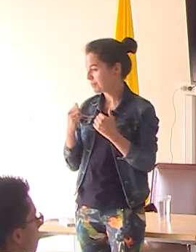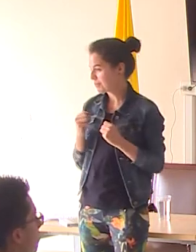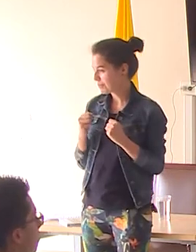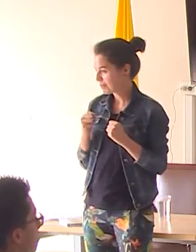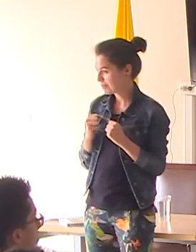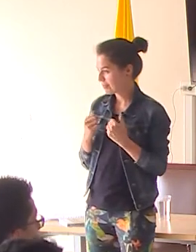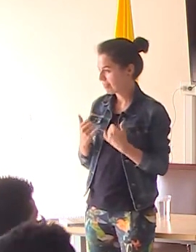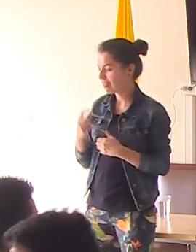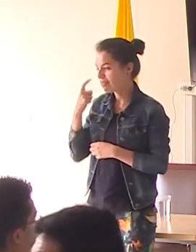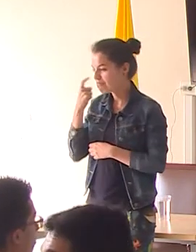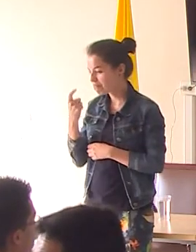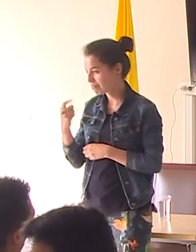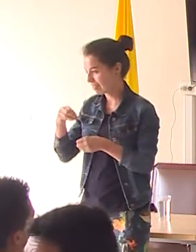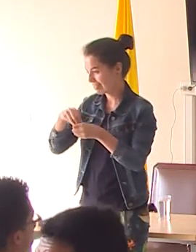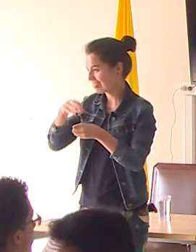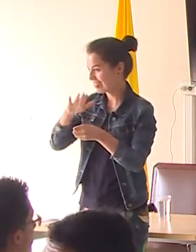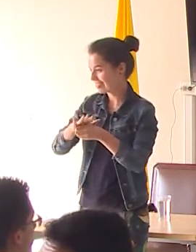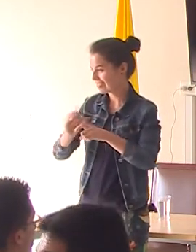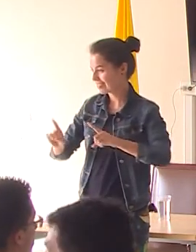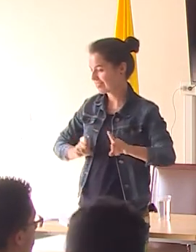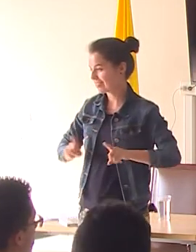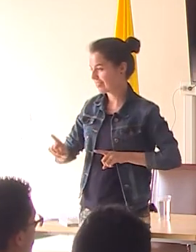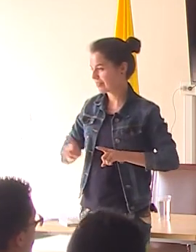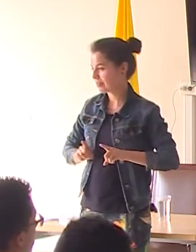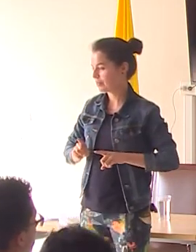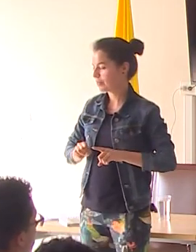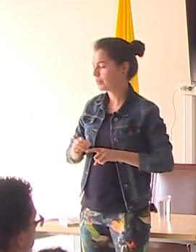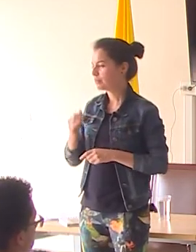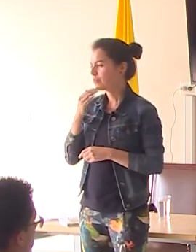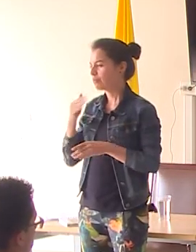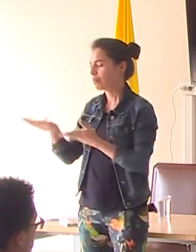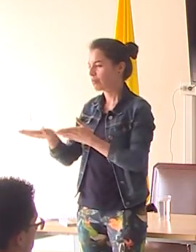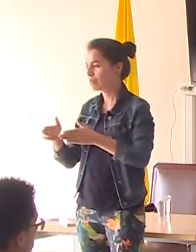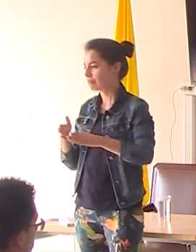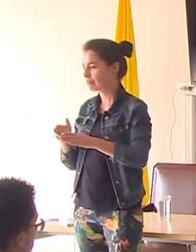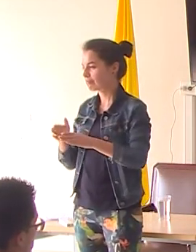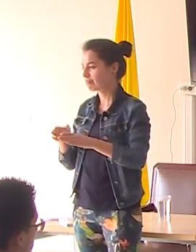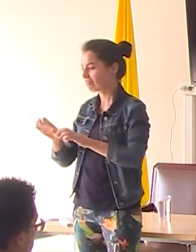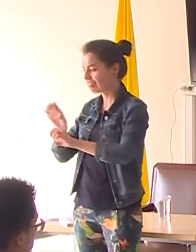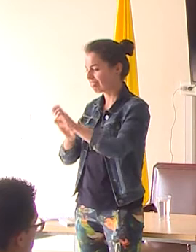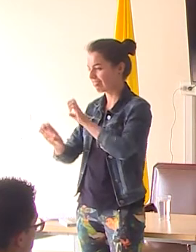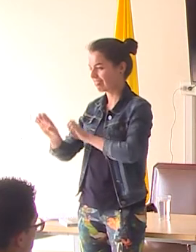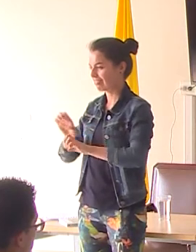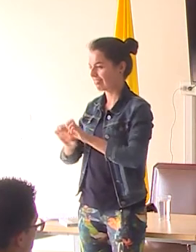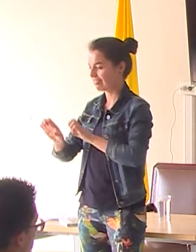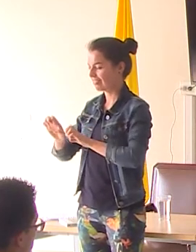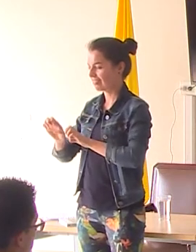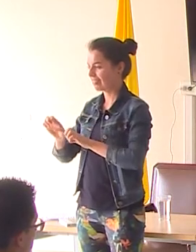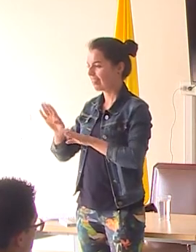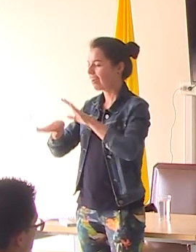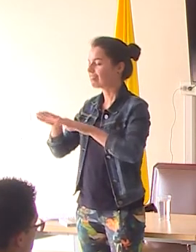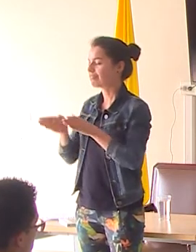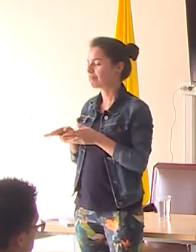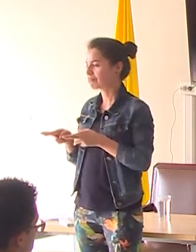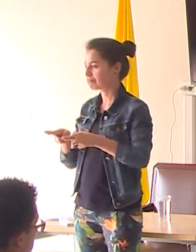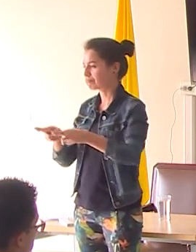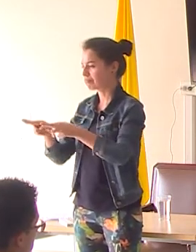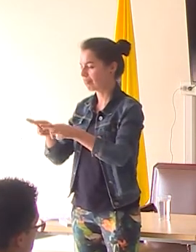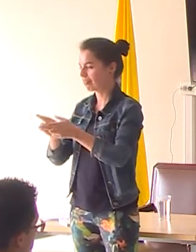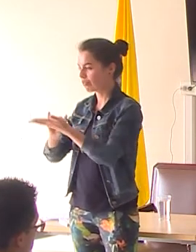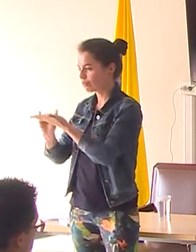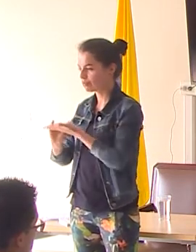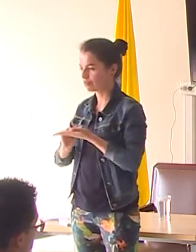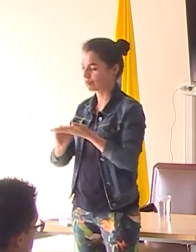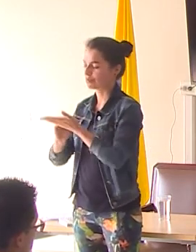busca el distrito es que con las obras de mitigación lo que plantea es que con las obras de mitigación que va a generar sobre el río de la limpieza del río